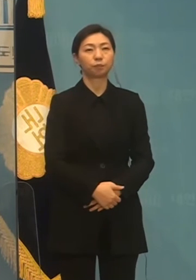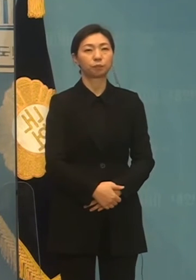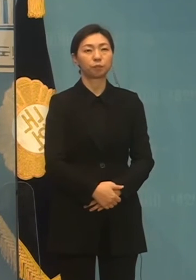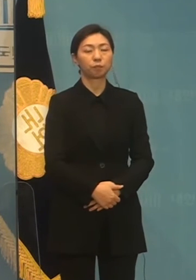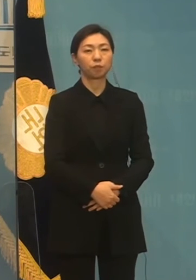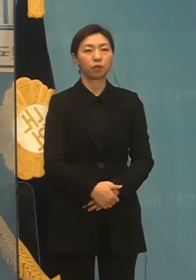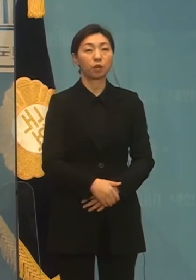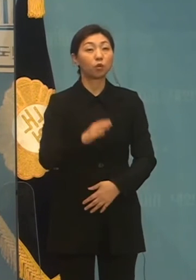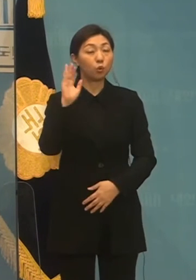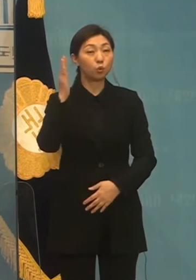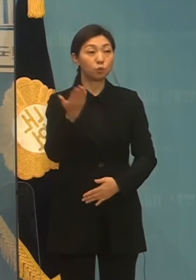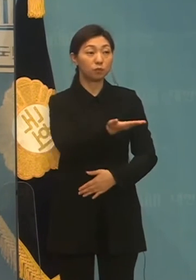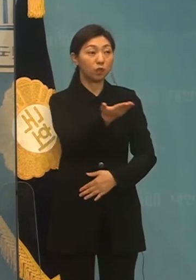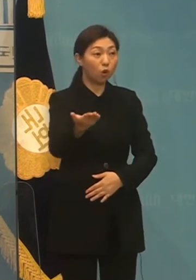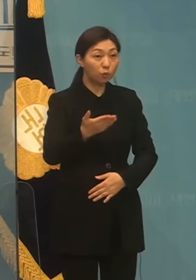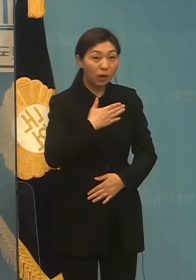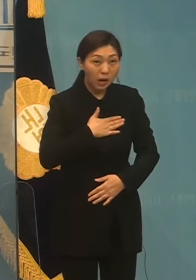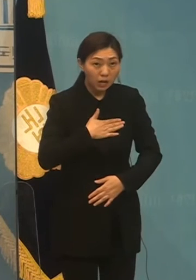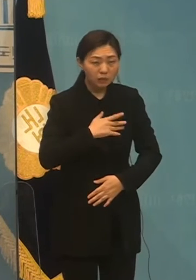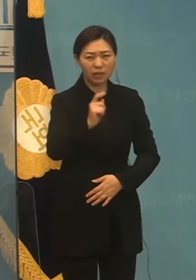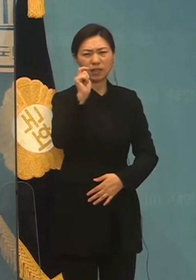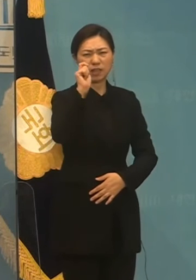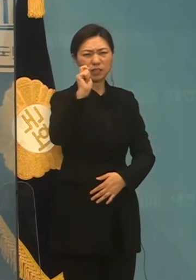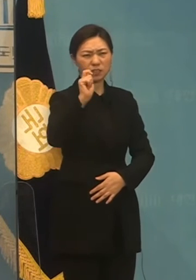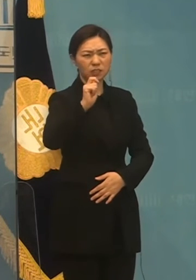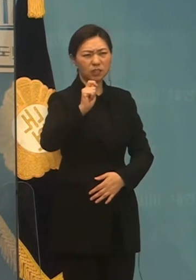또한 요즘 기자분들 택시 잡기 힘드시죠?